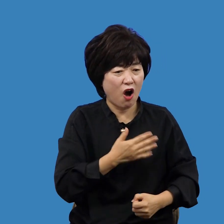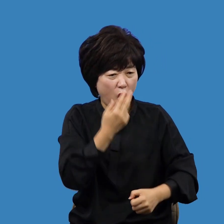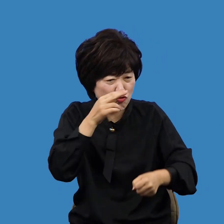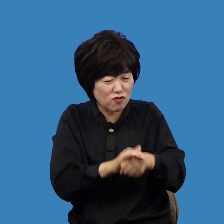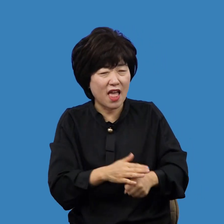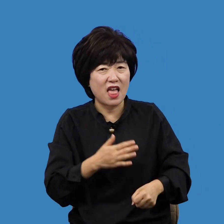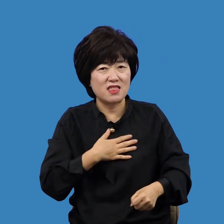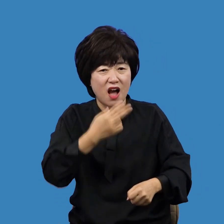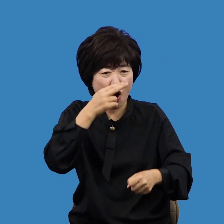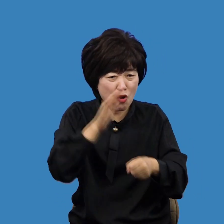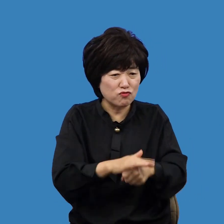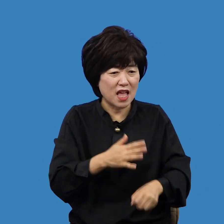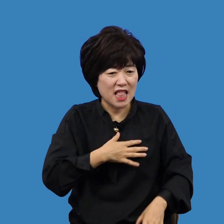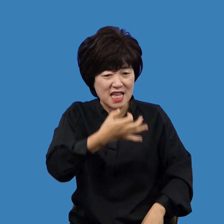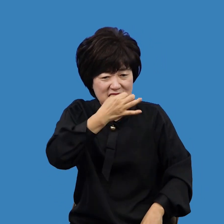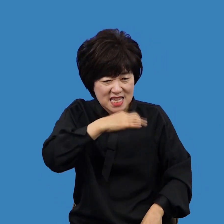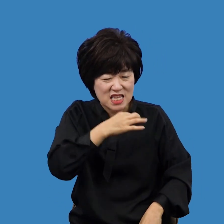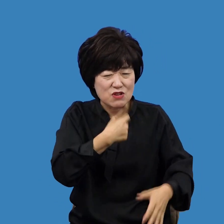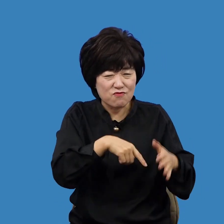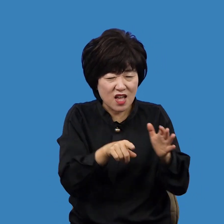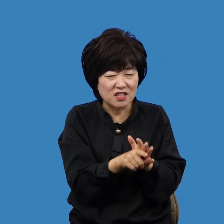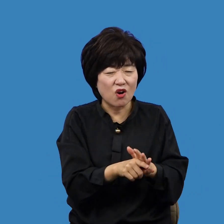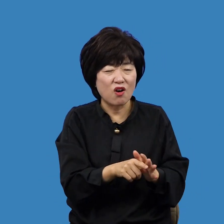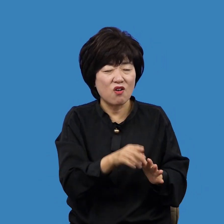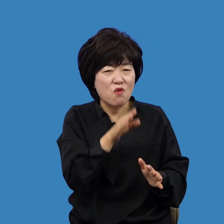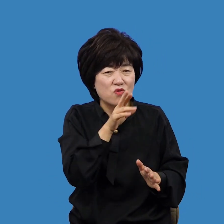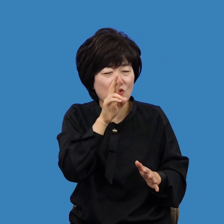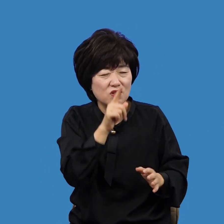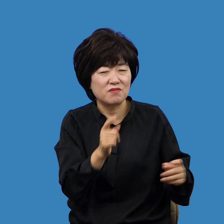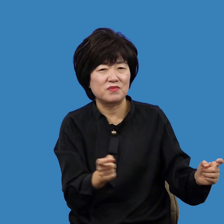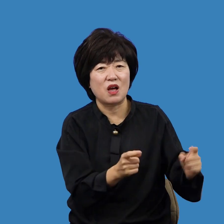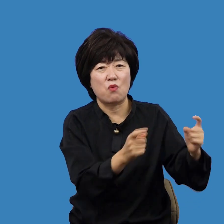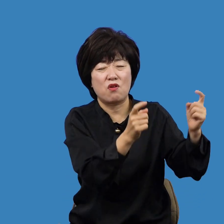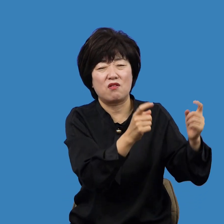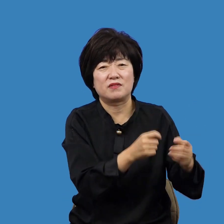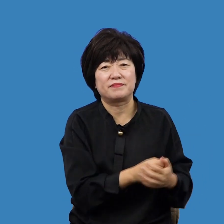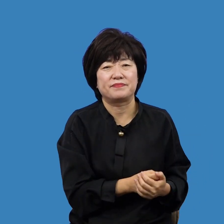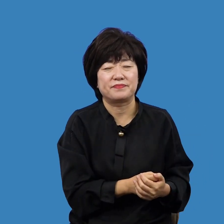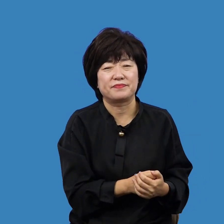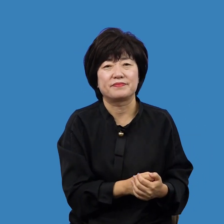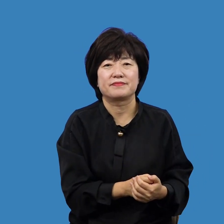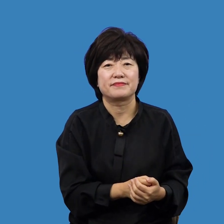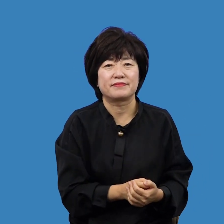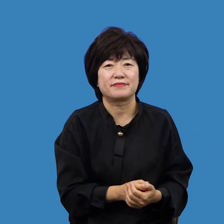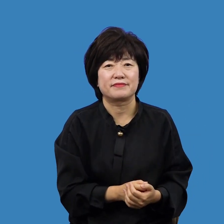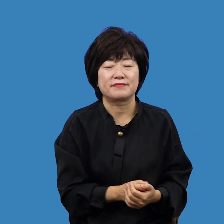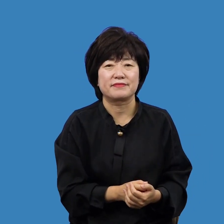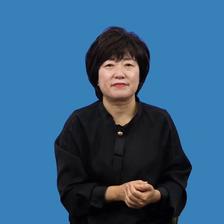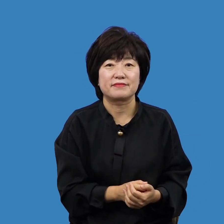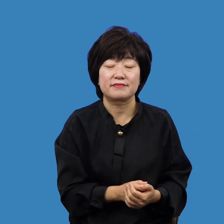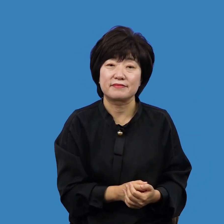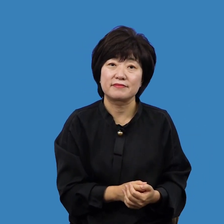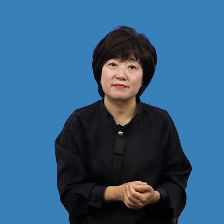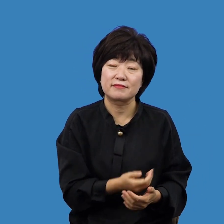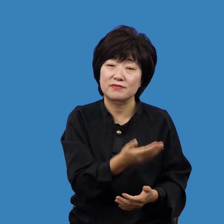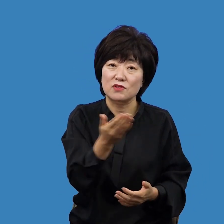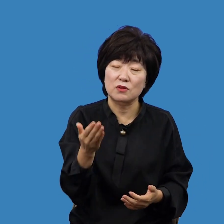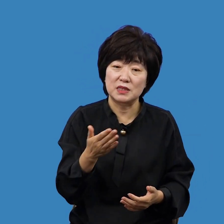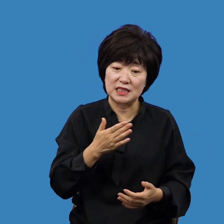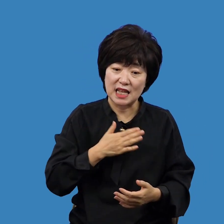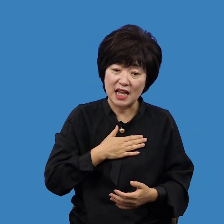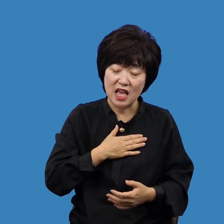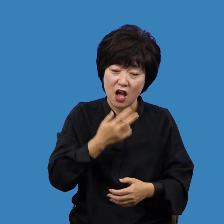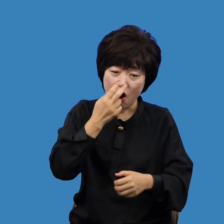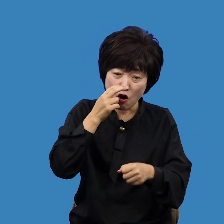내 억울함, 내 유익 때문에 가리는 거지 하나님 나라 때문에 가리는 게 아니거든. 예. 사실은 여러분, 나의 억울함,